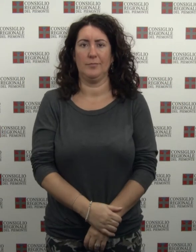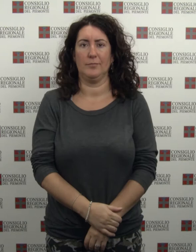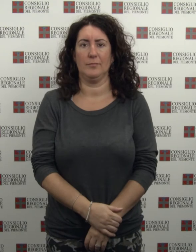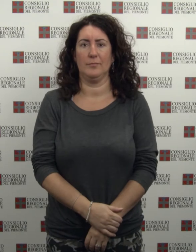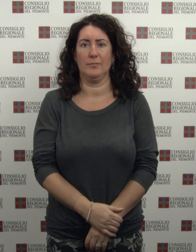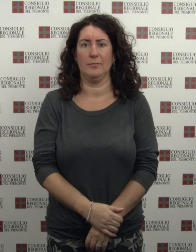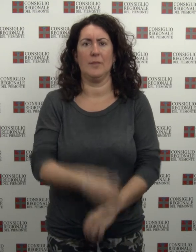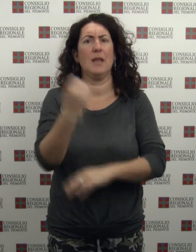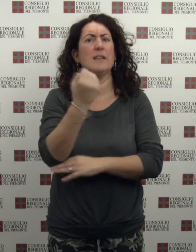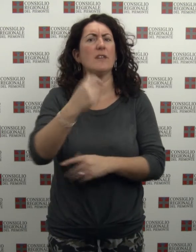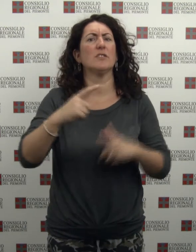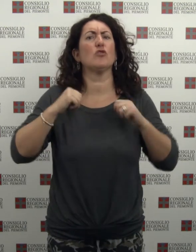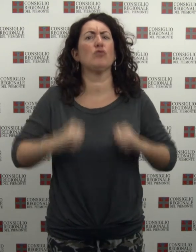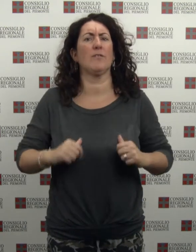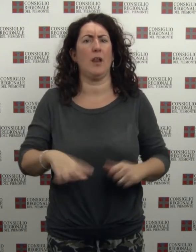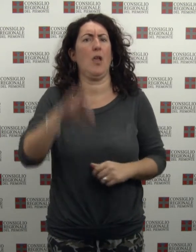Audizioni sul servizio civile.